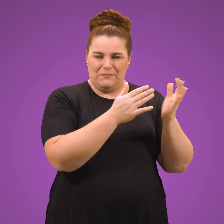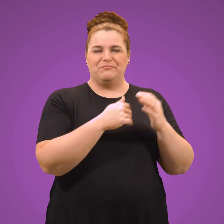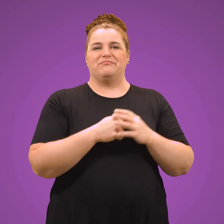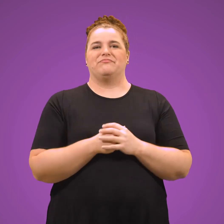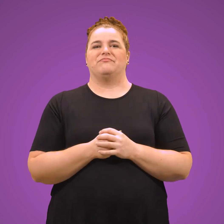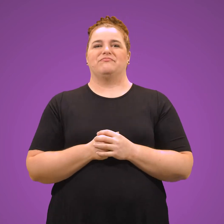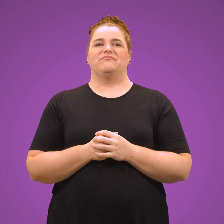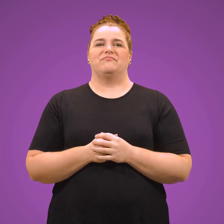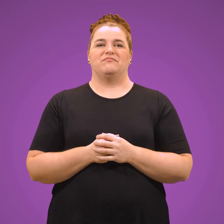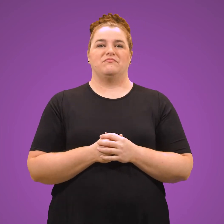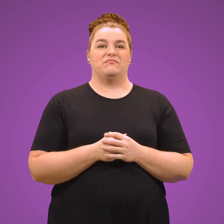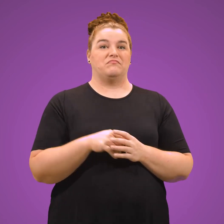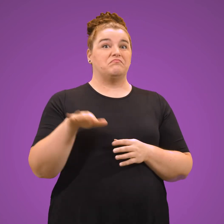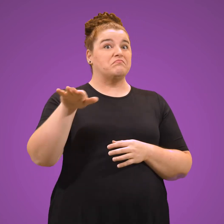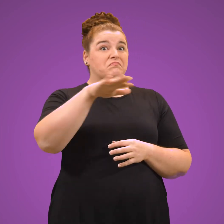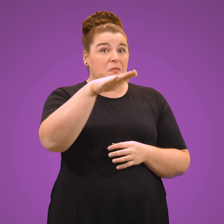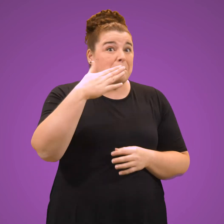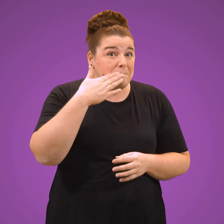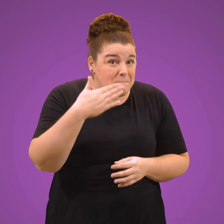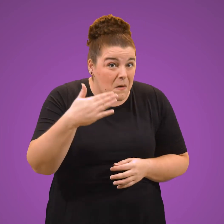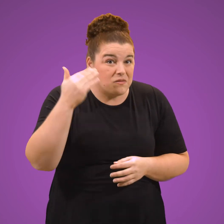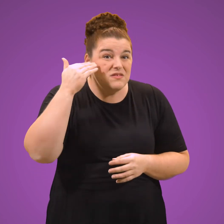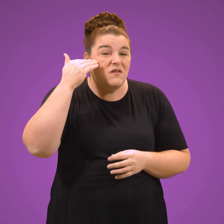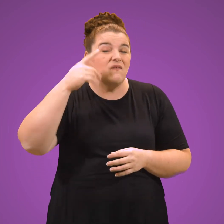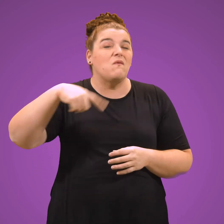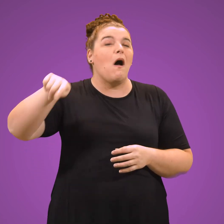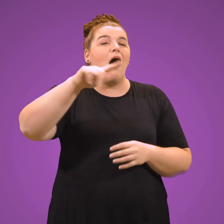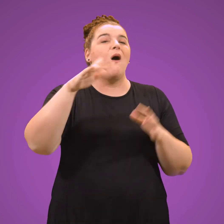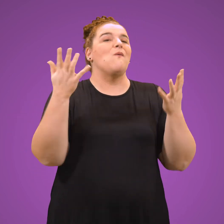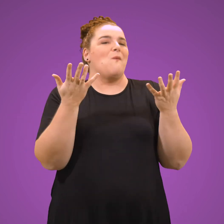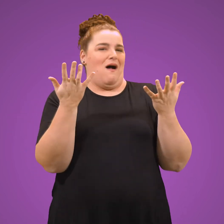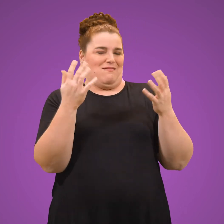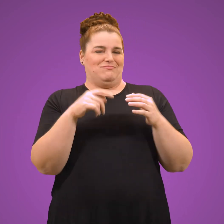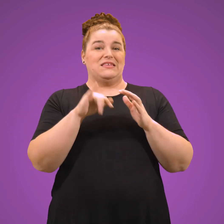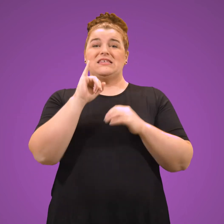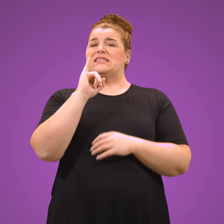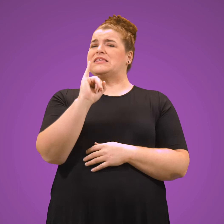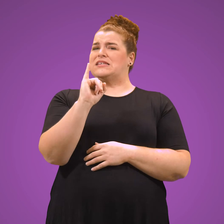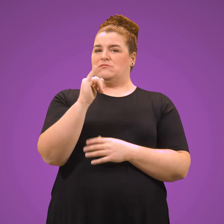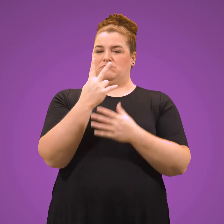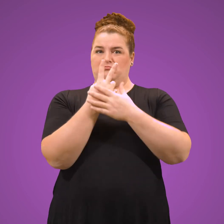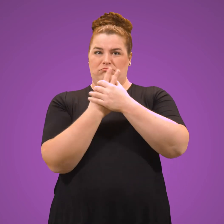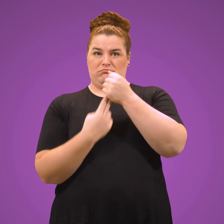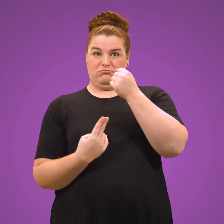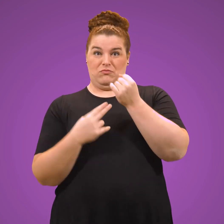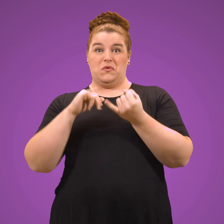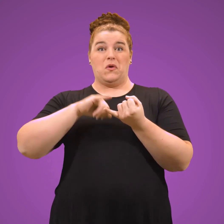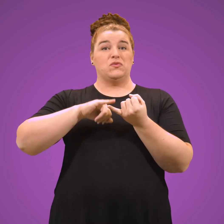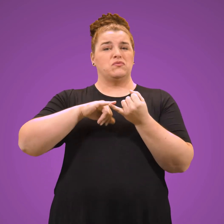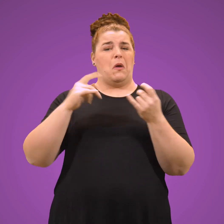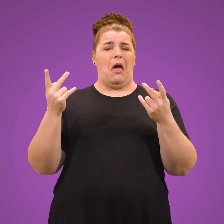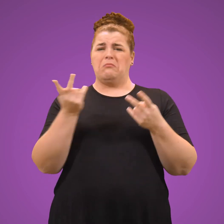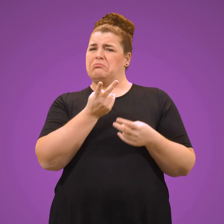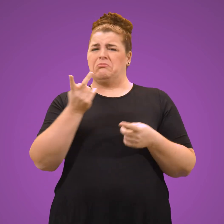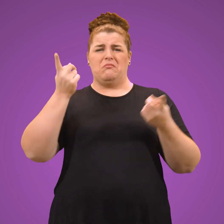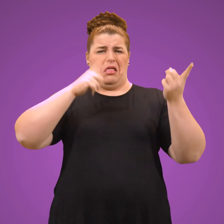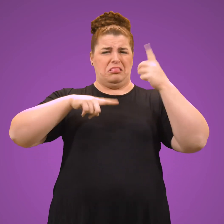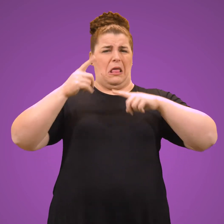Ce qui est bon à savoir, c'est que si les deux conjoints s'entendent bien, vous pouvez remplir le formulaire ensemble pour établir le montant de la